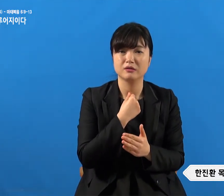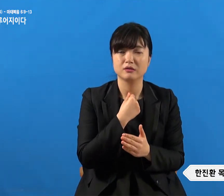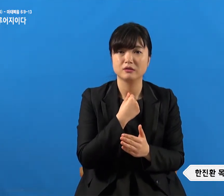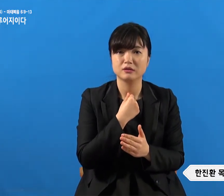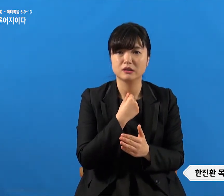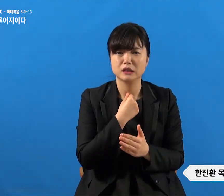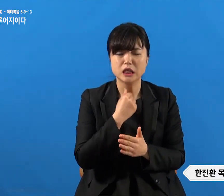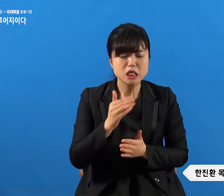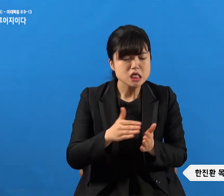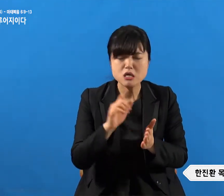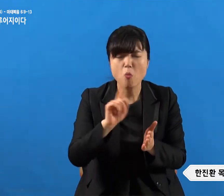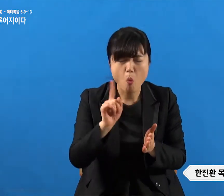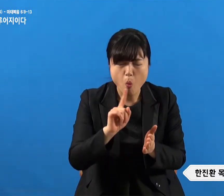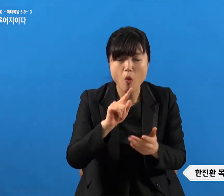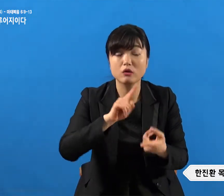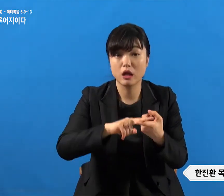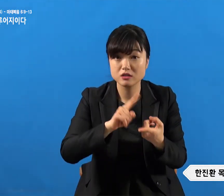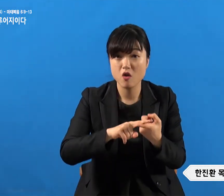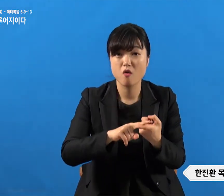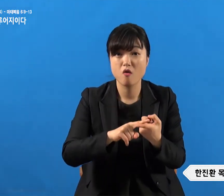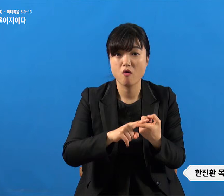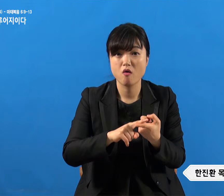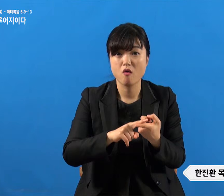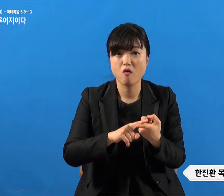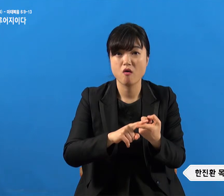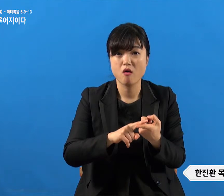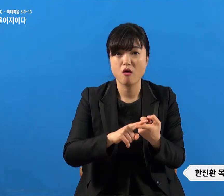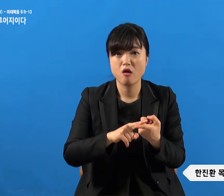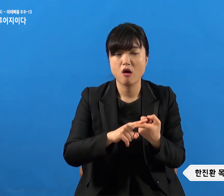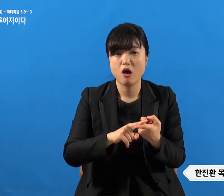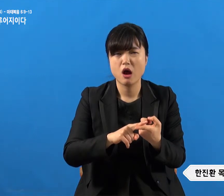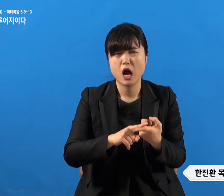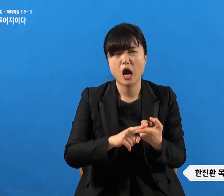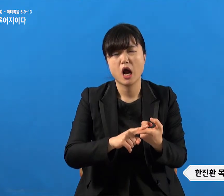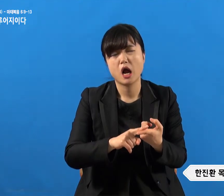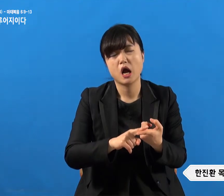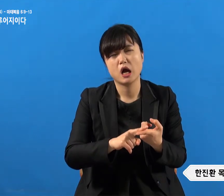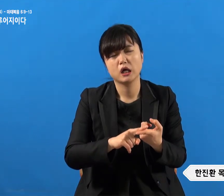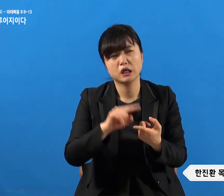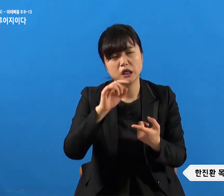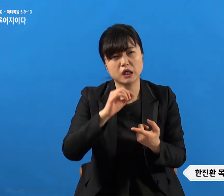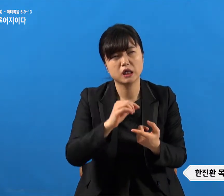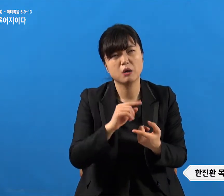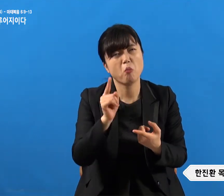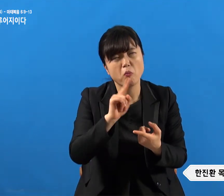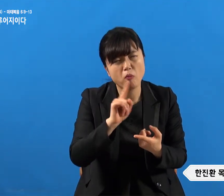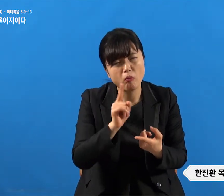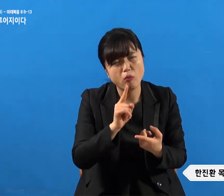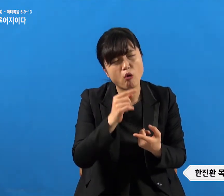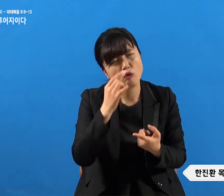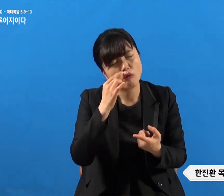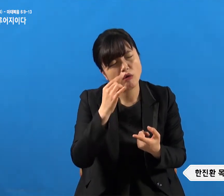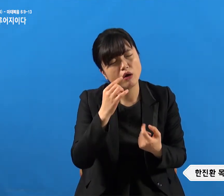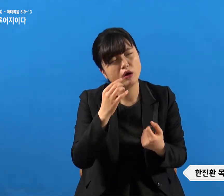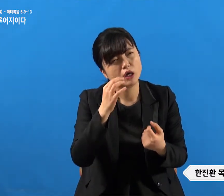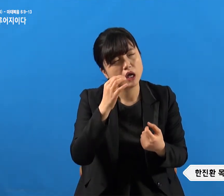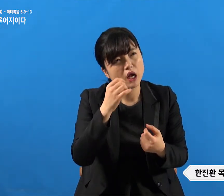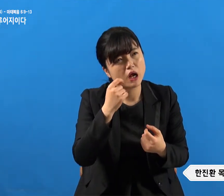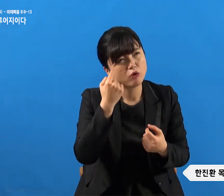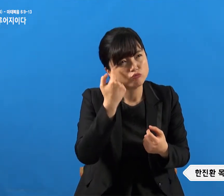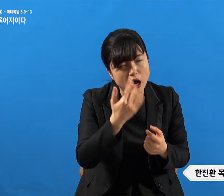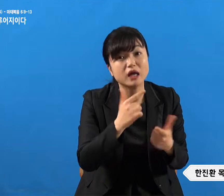나에게 원하시는 길이 어떤 길일까? 그것을 알고 싶어서 찾는 것이 아니라 자기